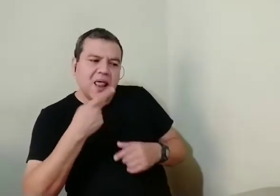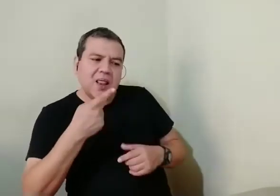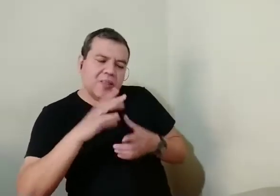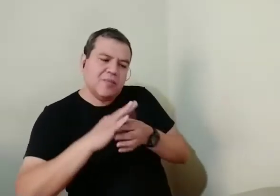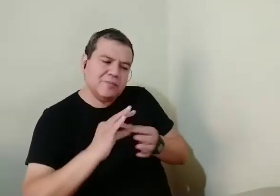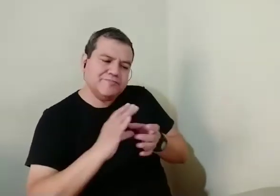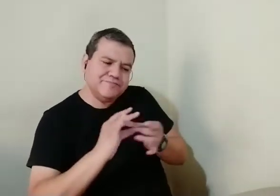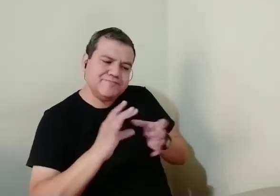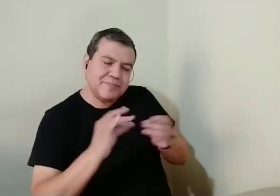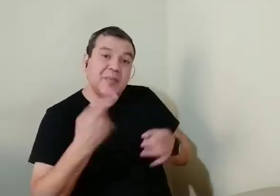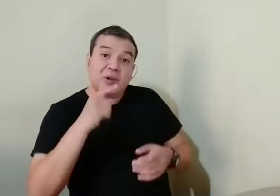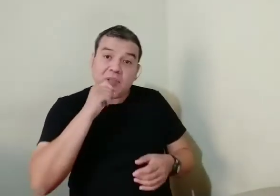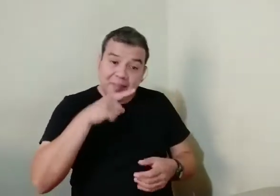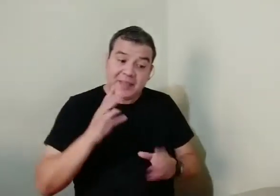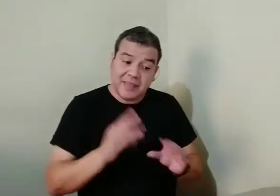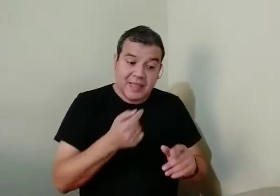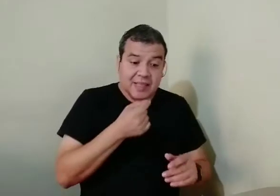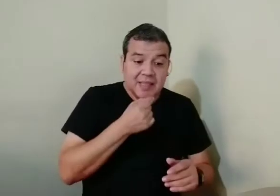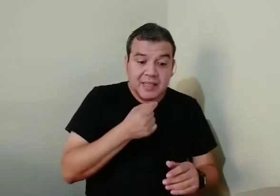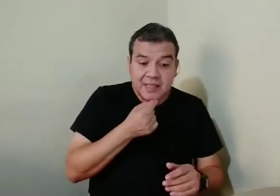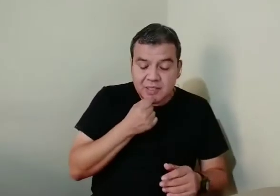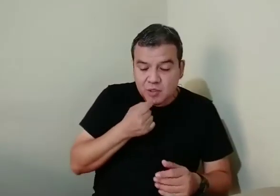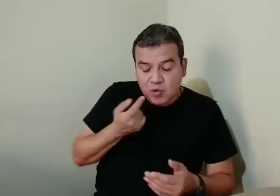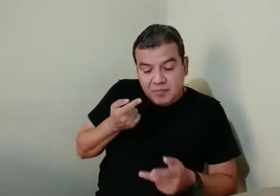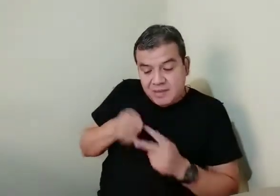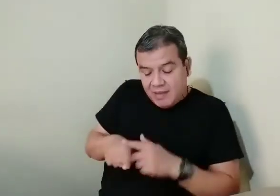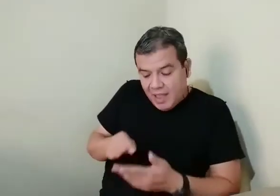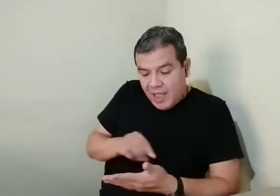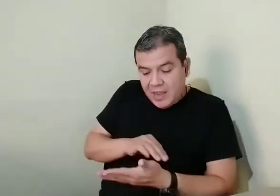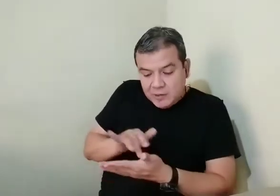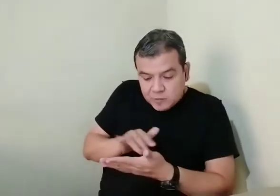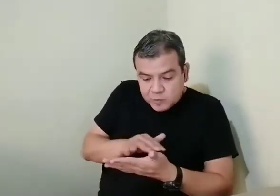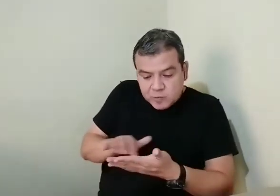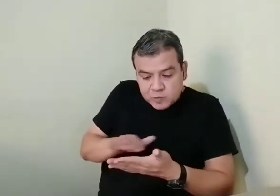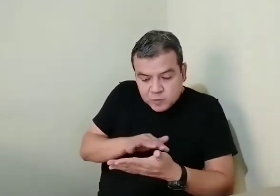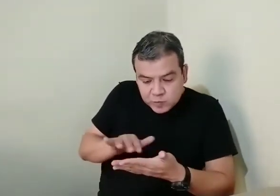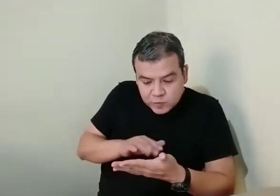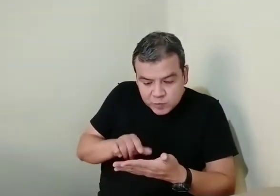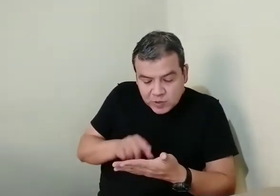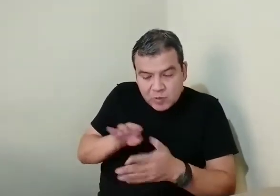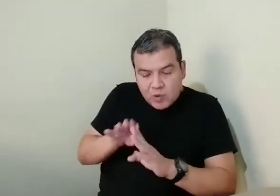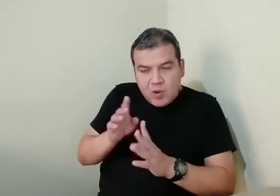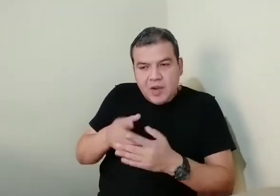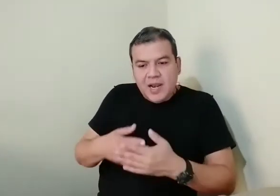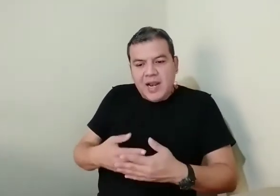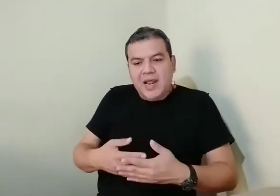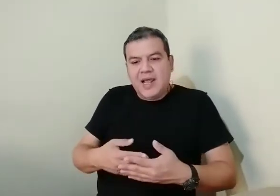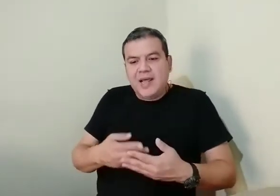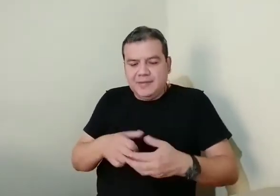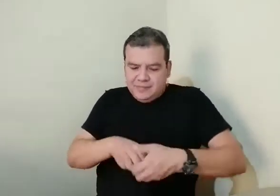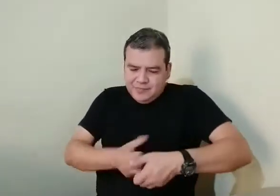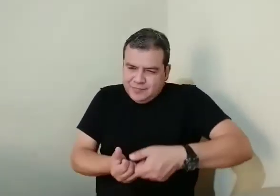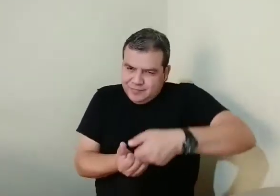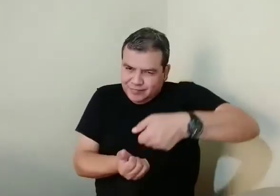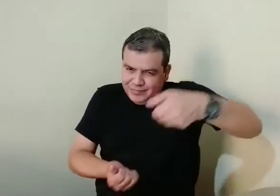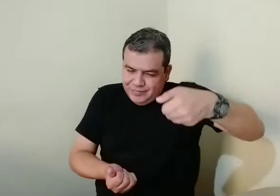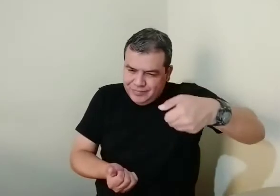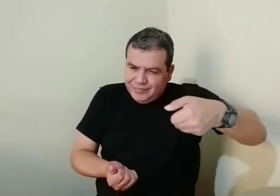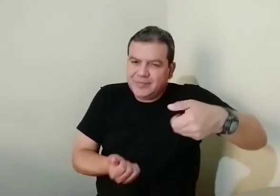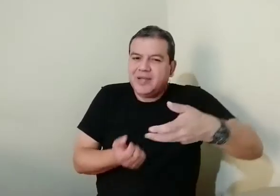abría a su estudio los pergaminos del Antiguo Testamento. Deseado